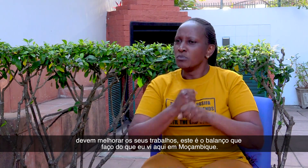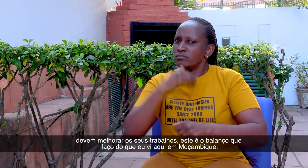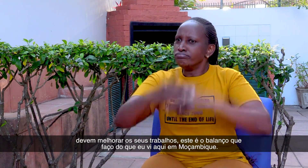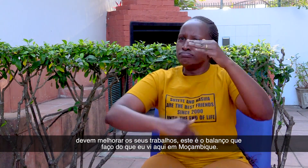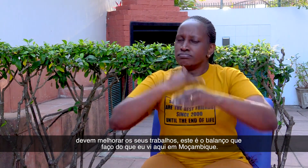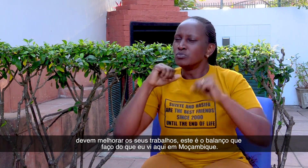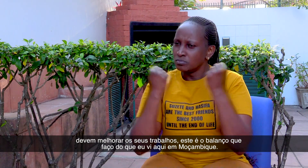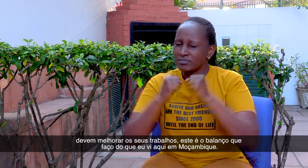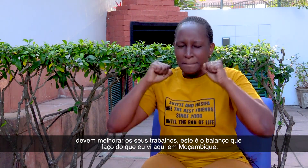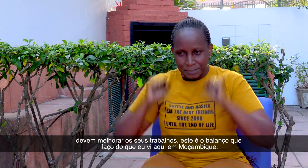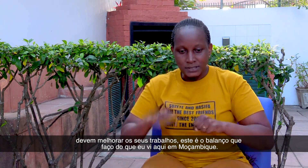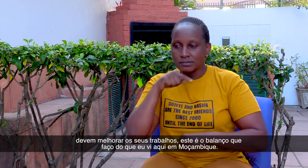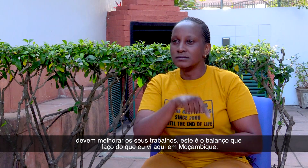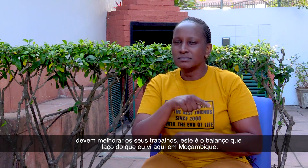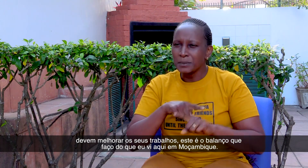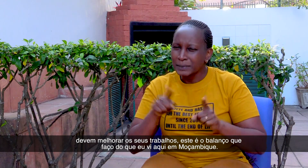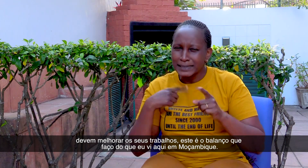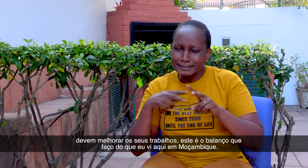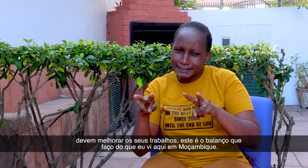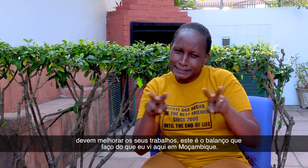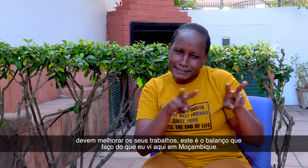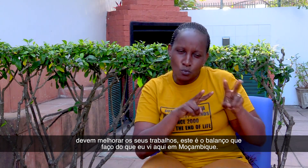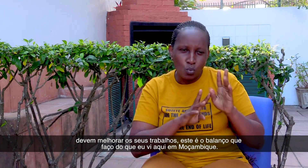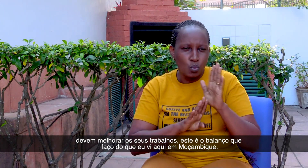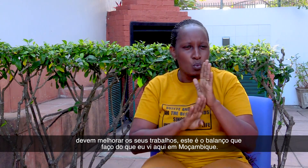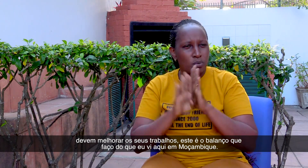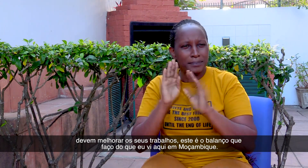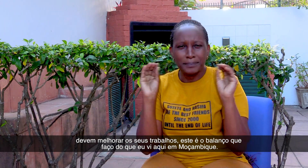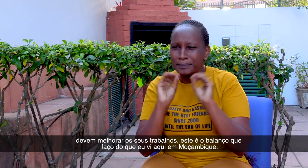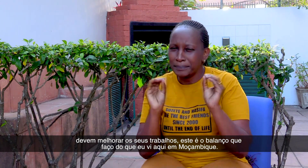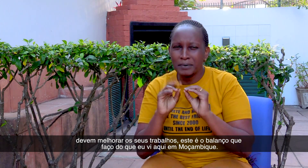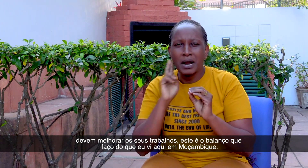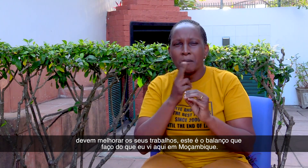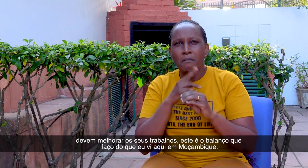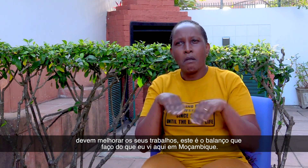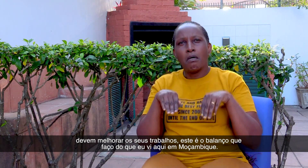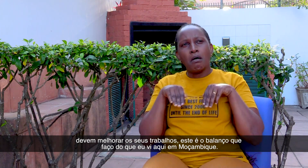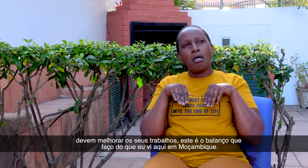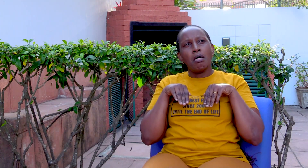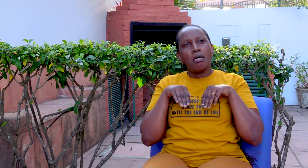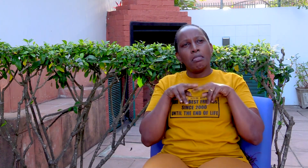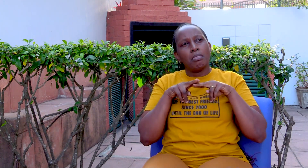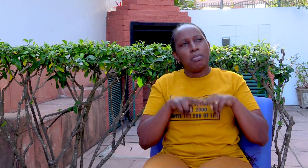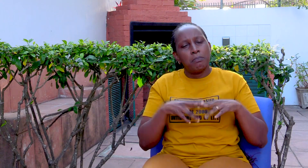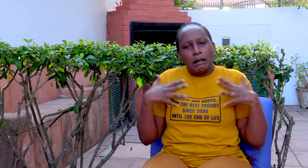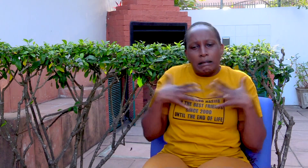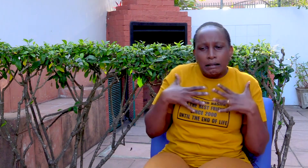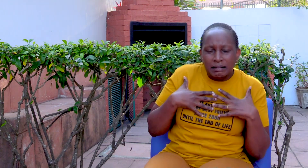em Moçambique devem melhorar os seus trabalhos. Este é o balanço que eu faço do que eu vi aqui em Moçambique.